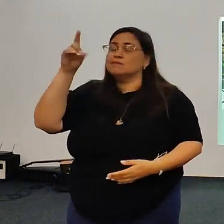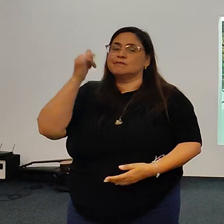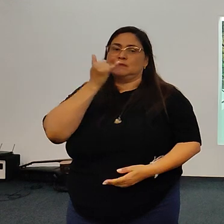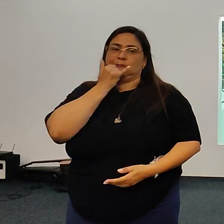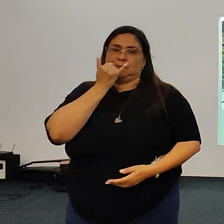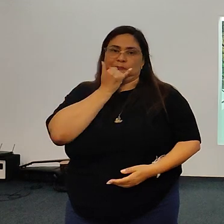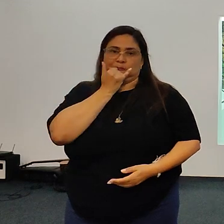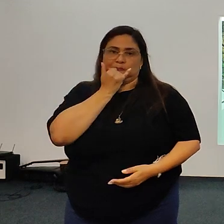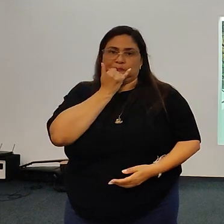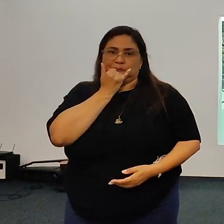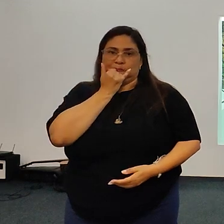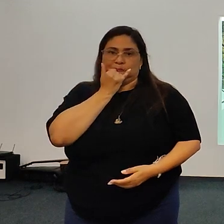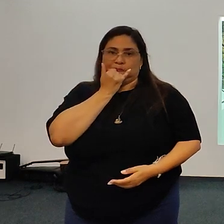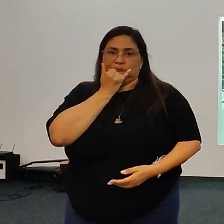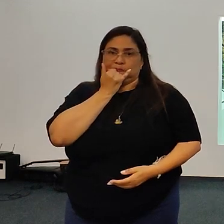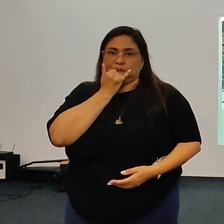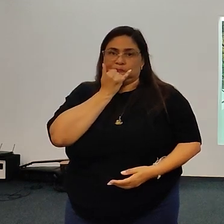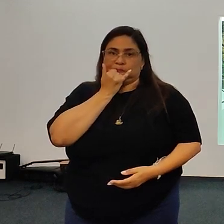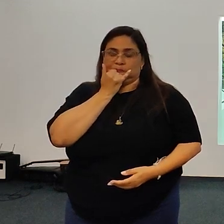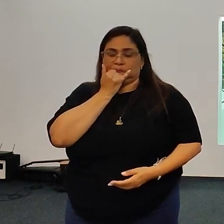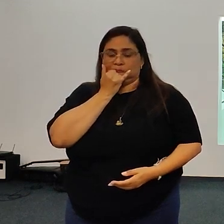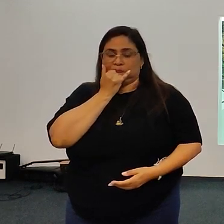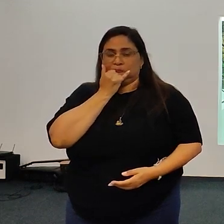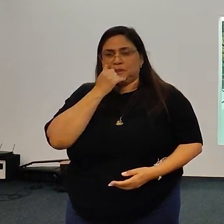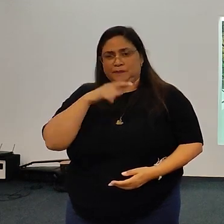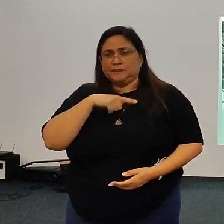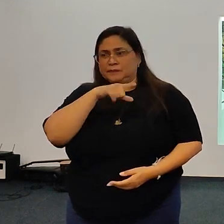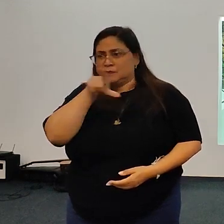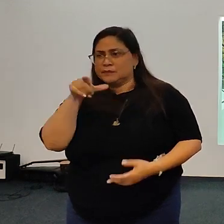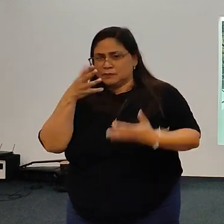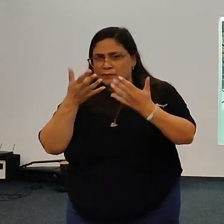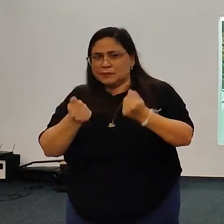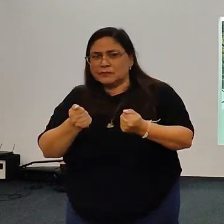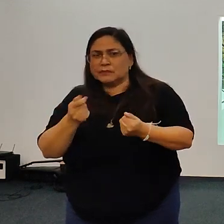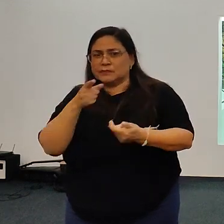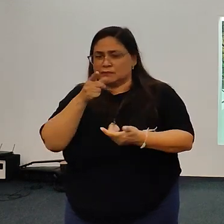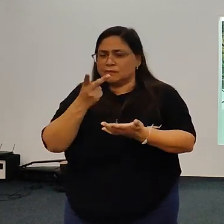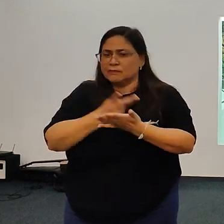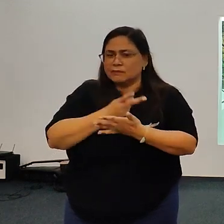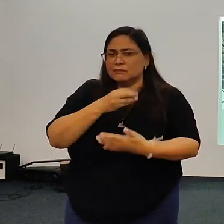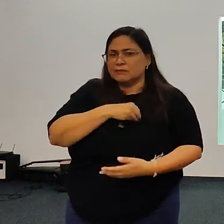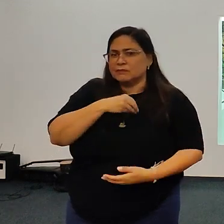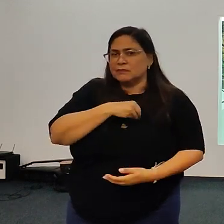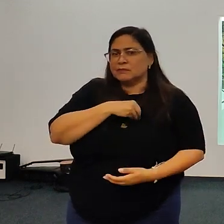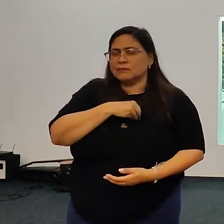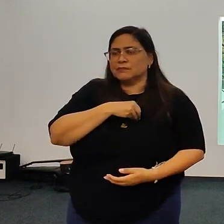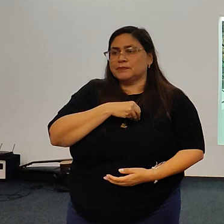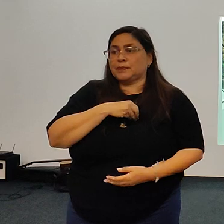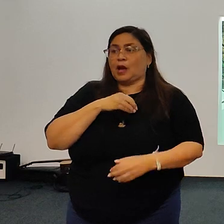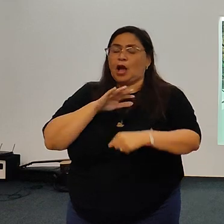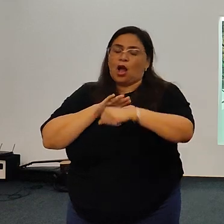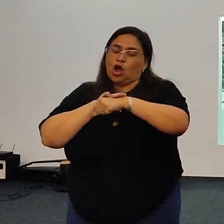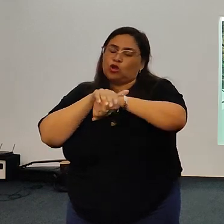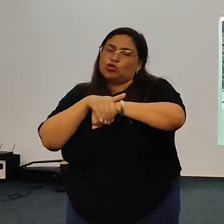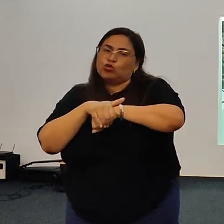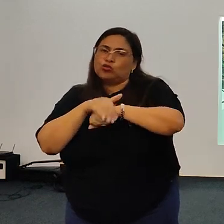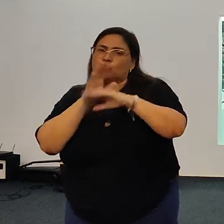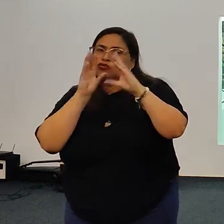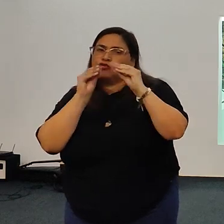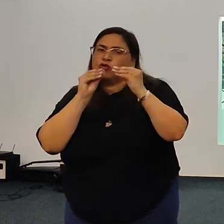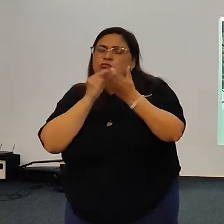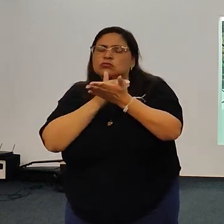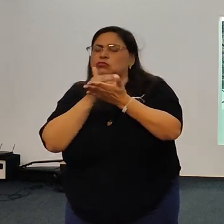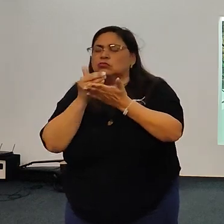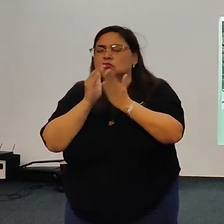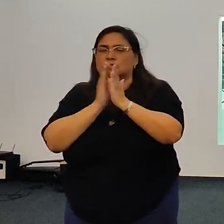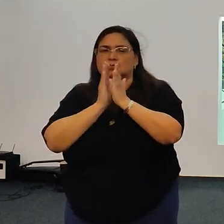Reconheça primeiramente. Você tem reconhecido? Quando você vai orar à noite, como começa